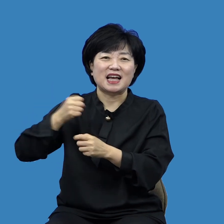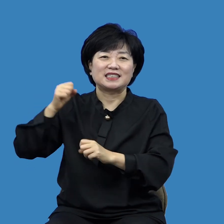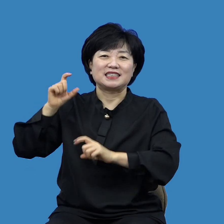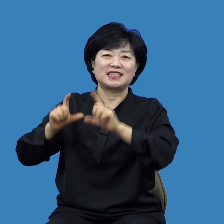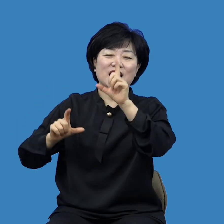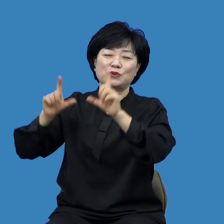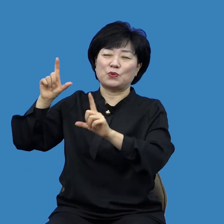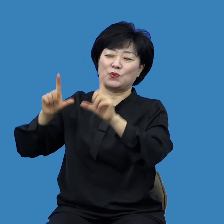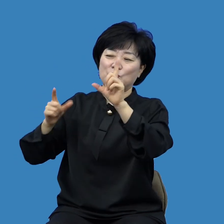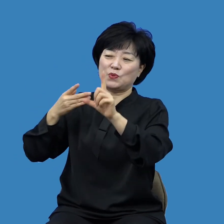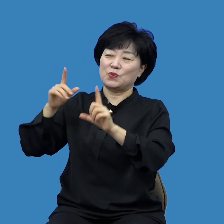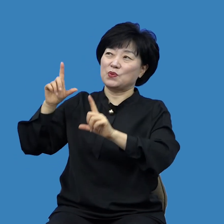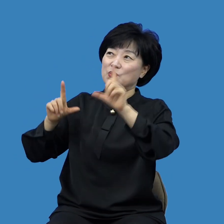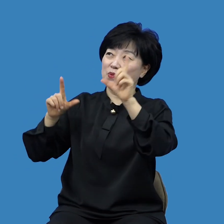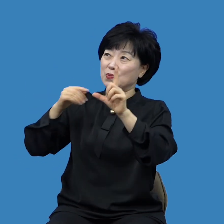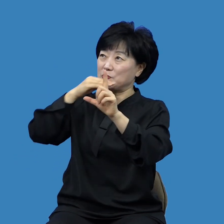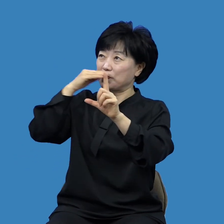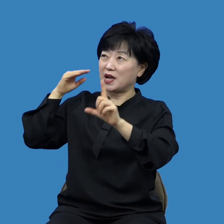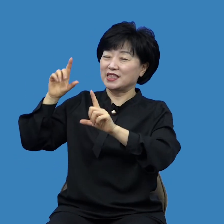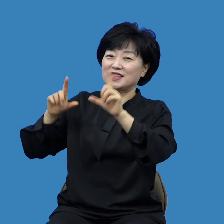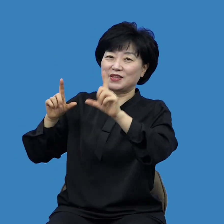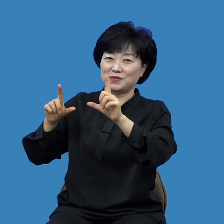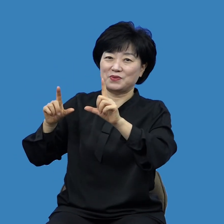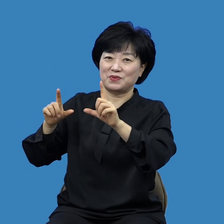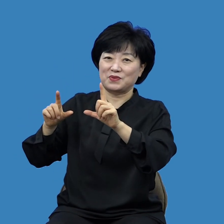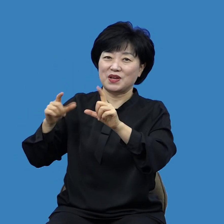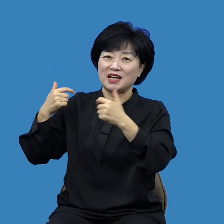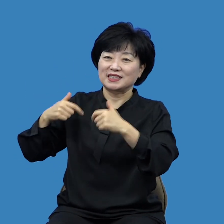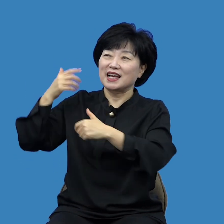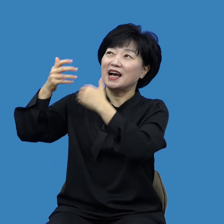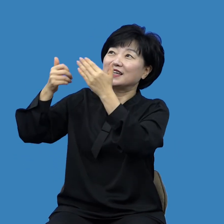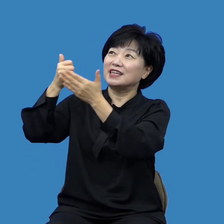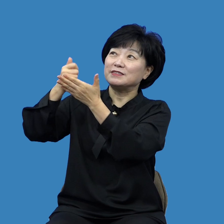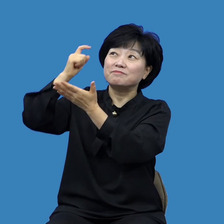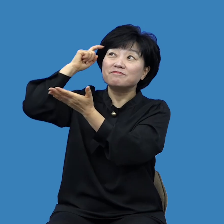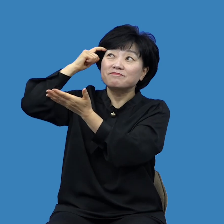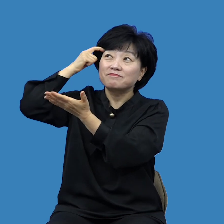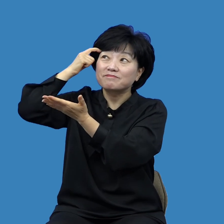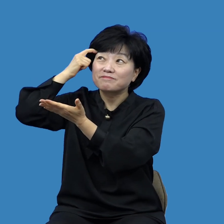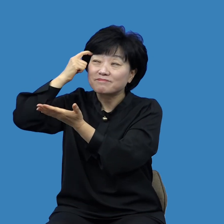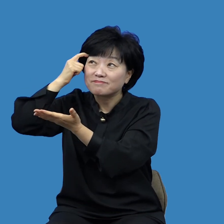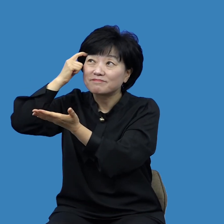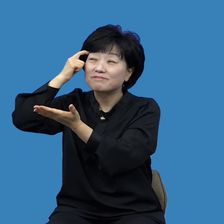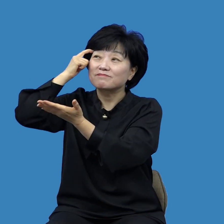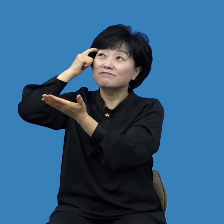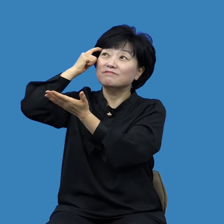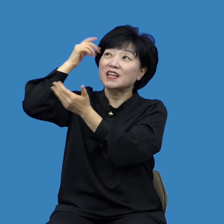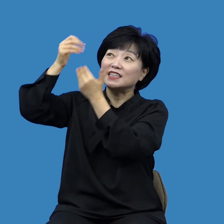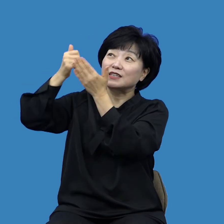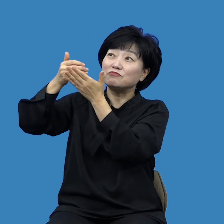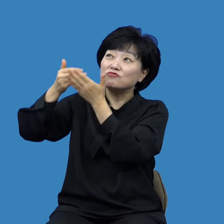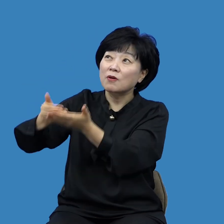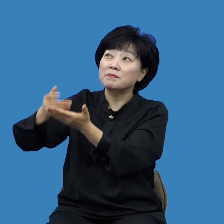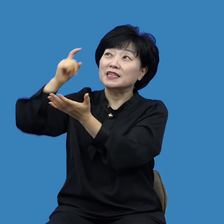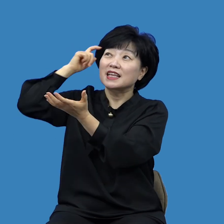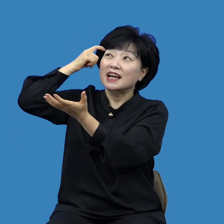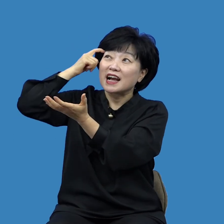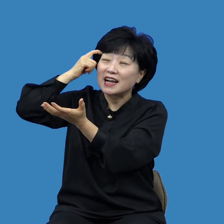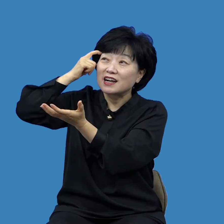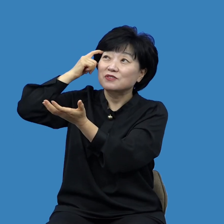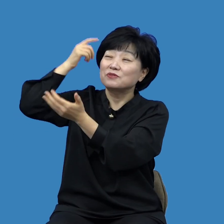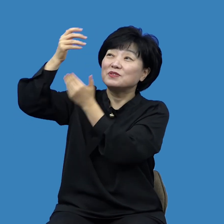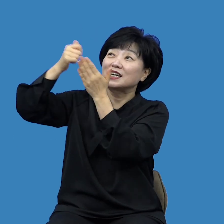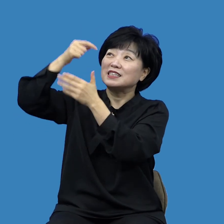복된 인생이지. 항상 하나님을 의식하고 살고, 항상 하나님을 무겁게 생각하고, 그래서